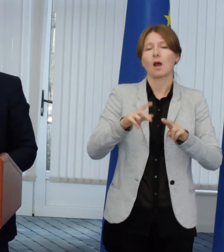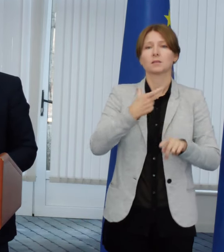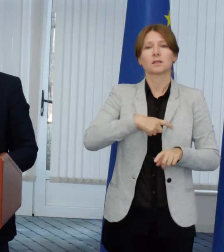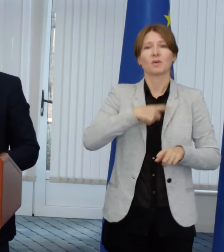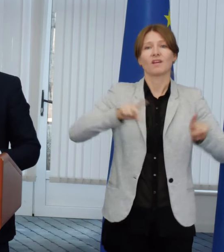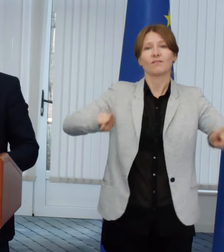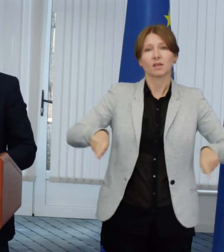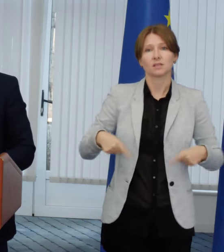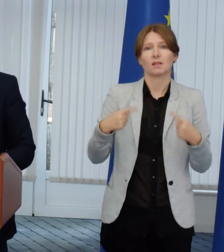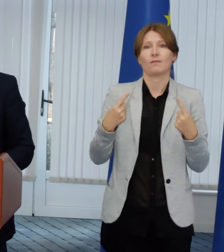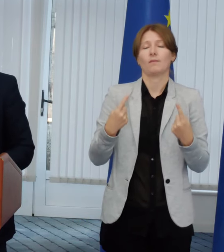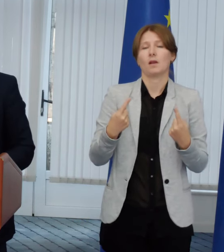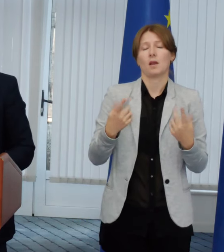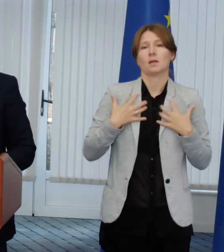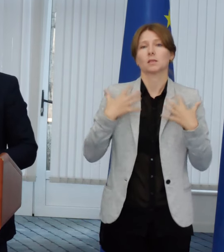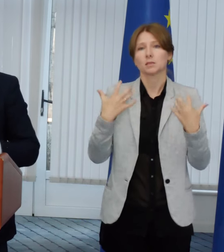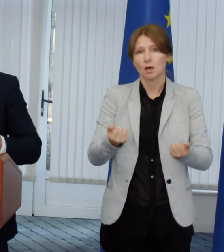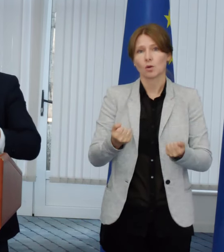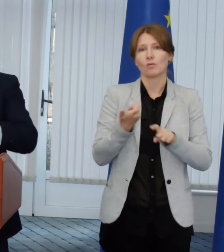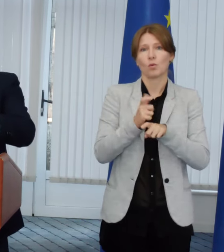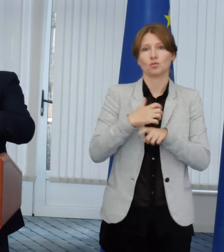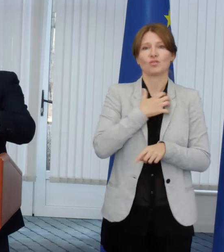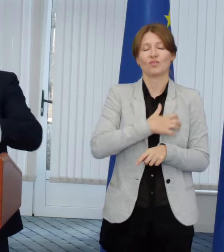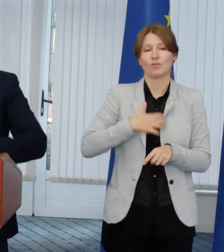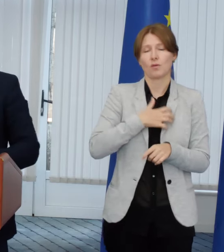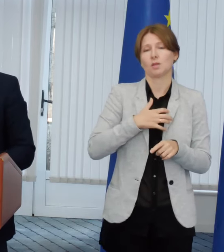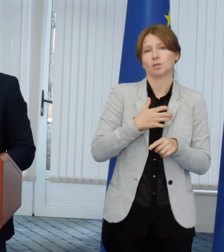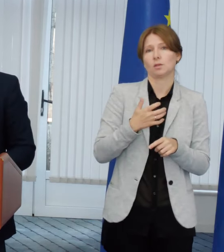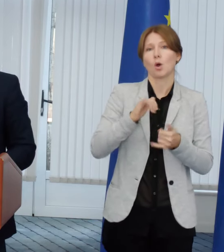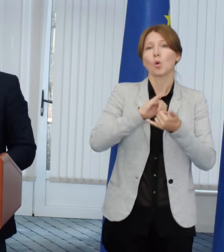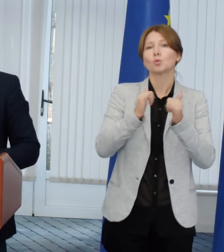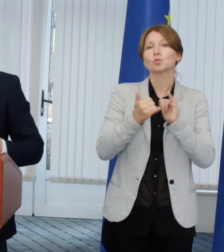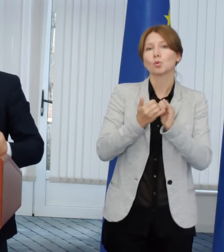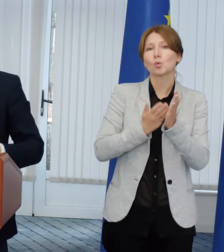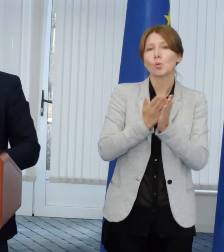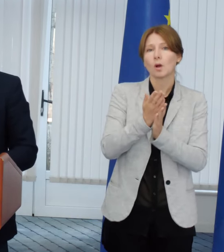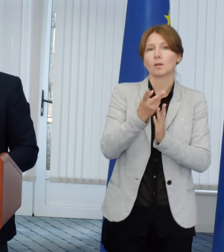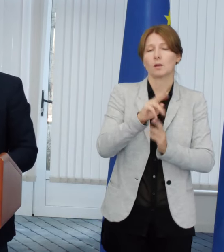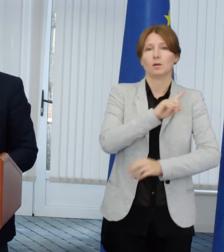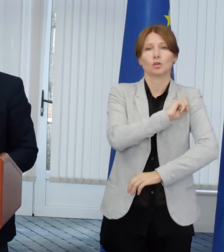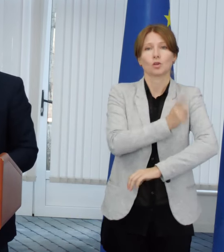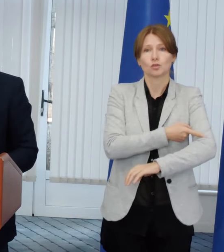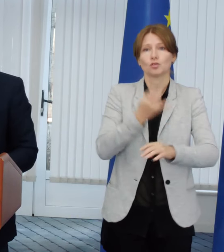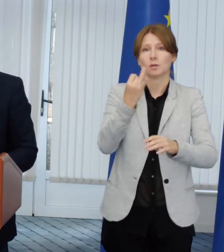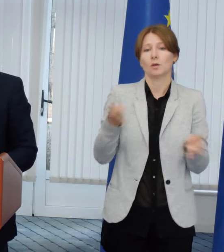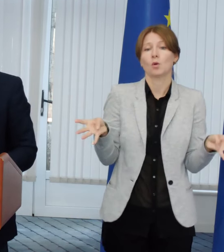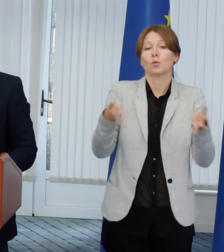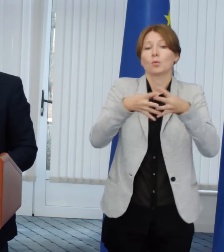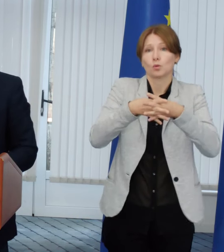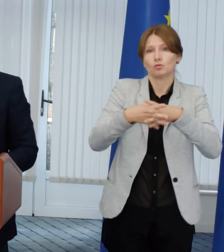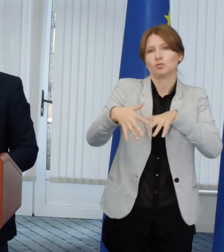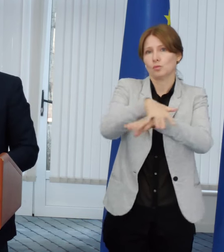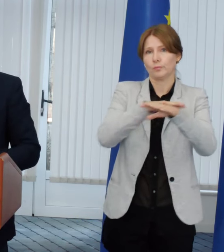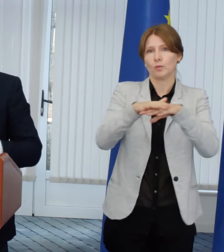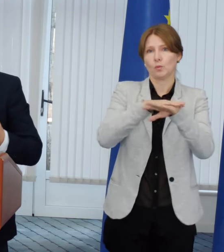acel serviciu de reabilitare și, foarte important, serviciu de împuternicire și integrare în